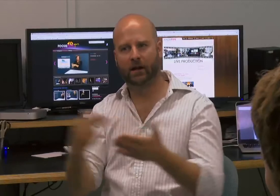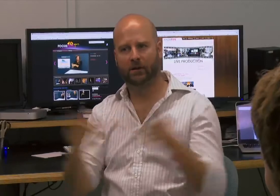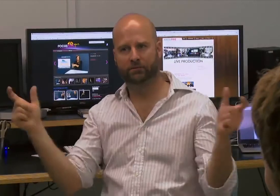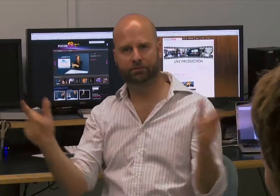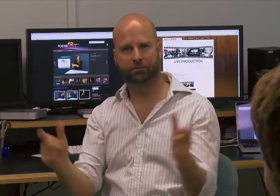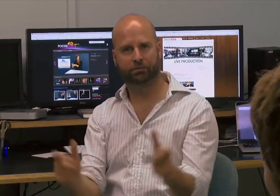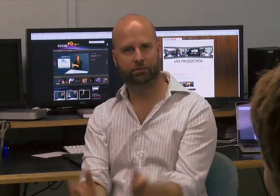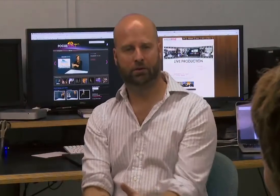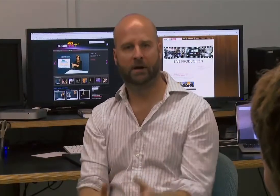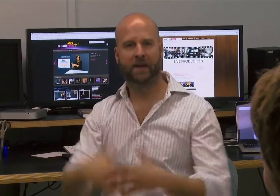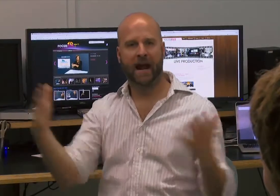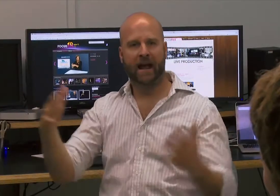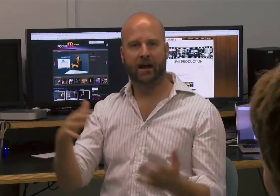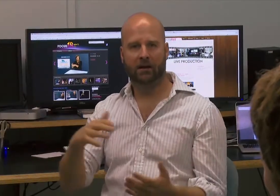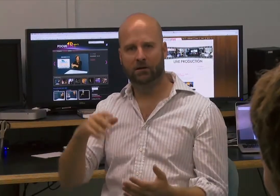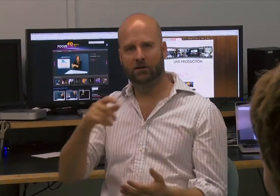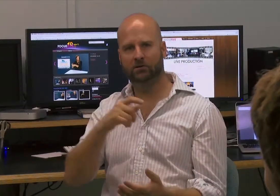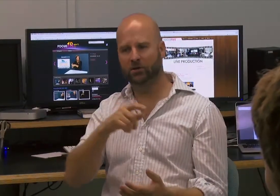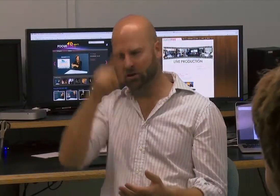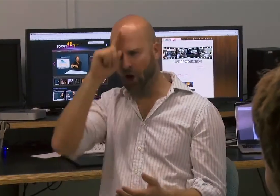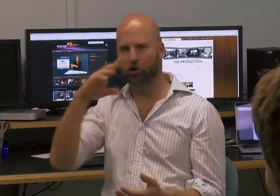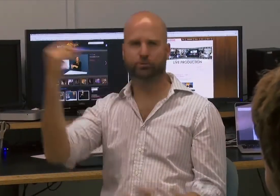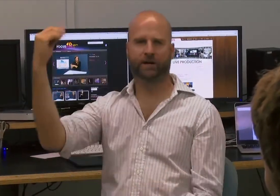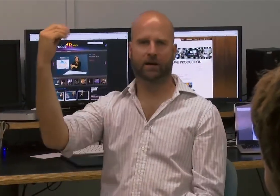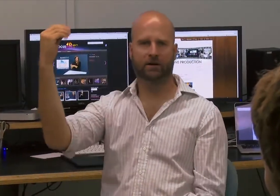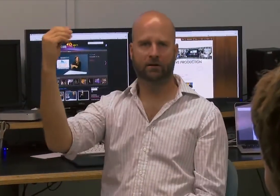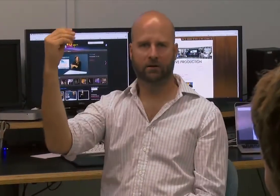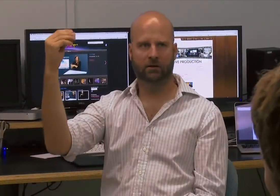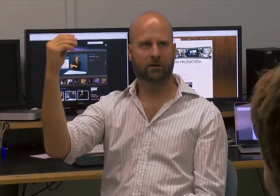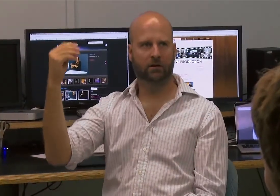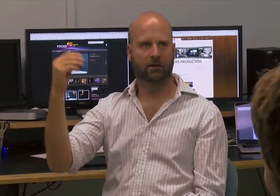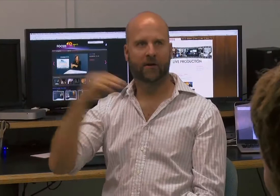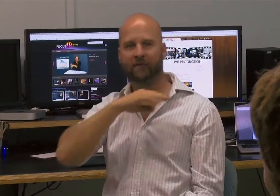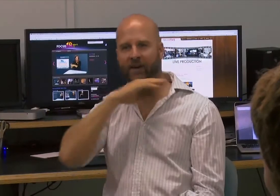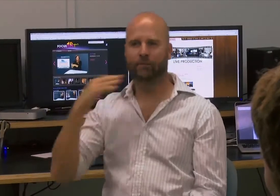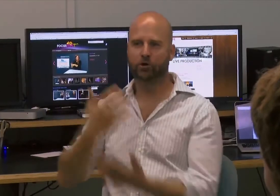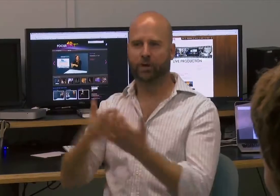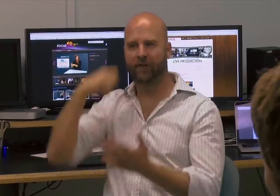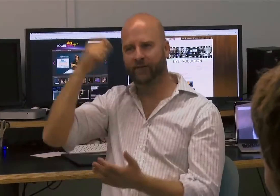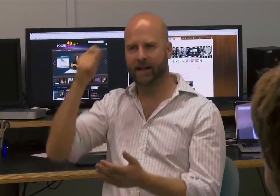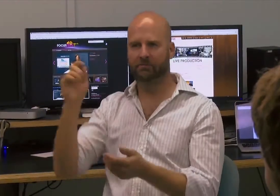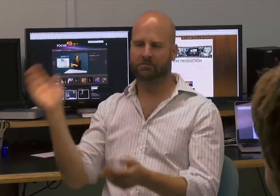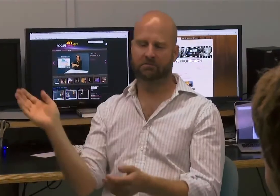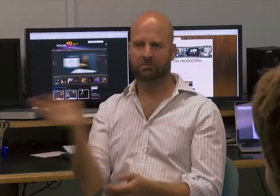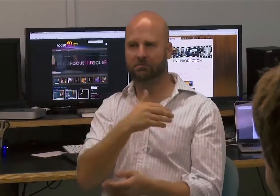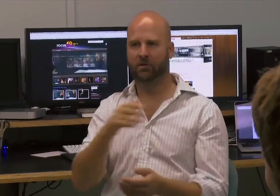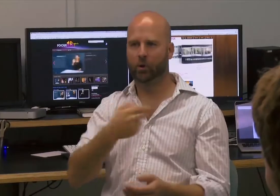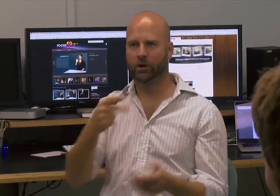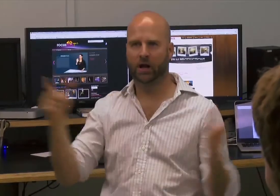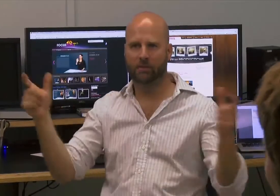Also, ich habe sehr Angst. Weil in Zürich wollen die Untertitel reduzieren, weil viele auch deutschsprachig synchronisiert